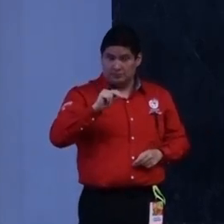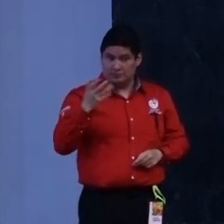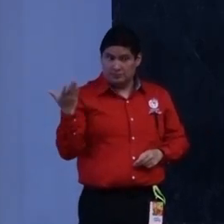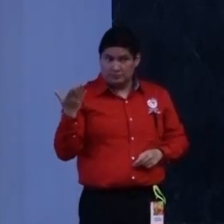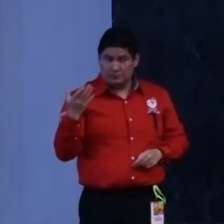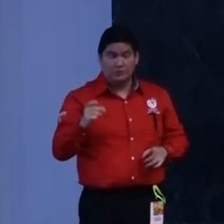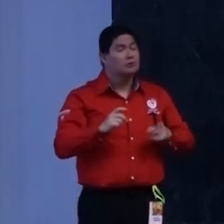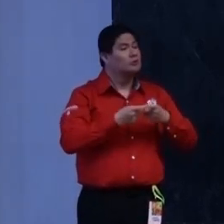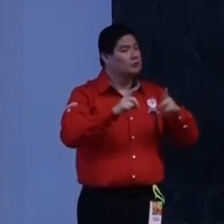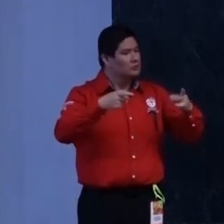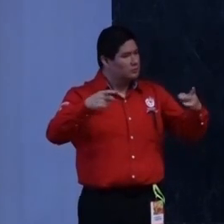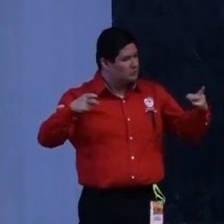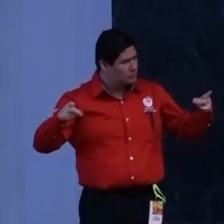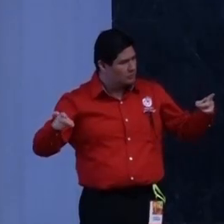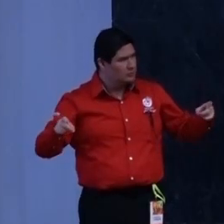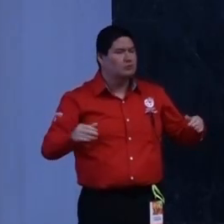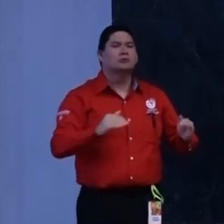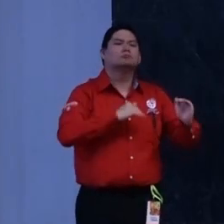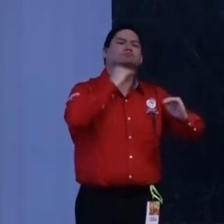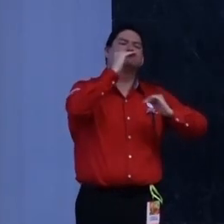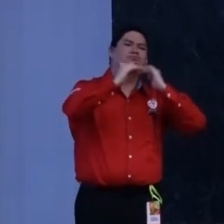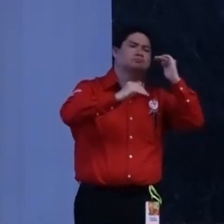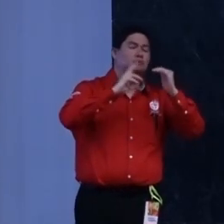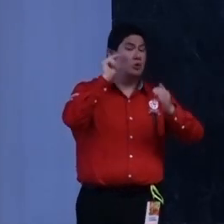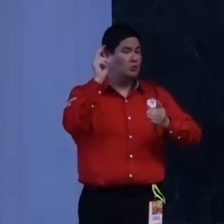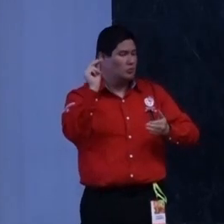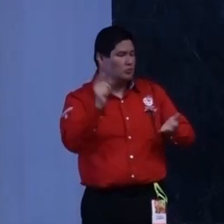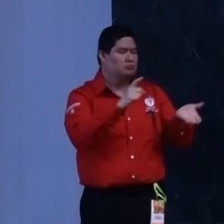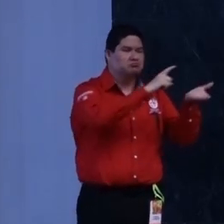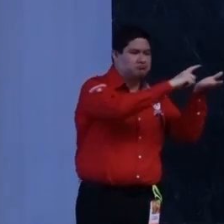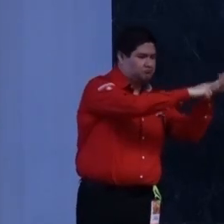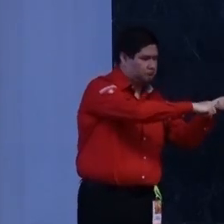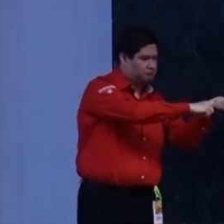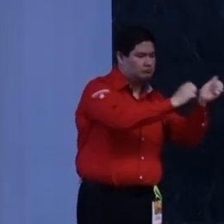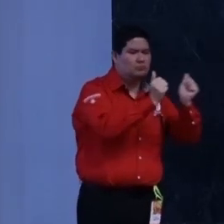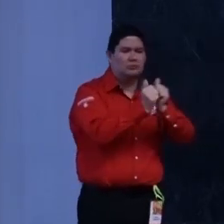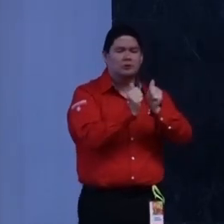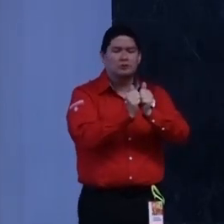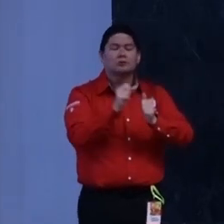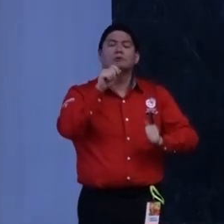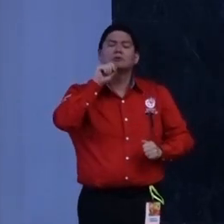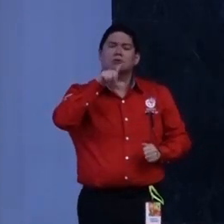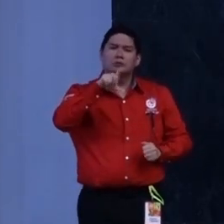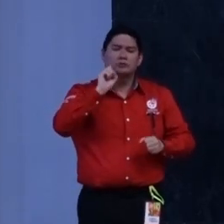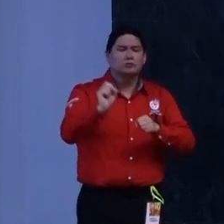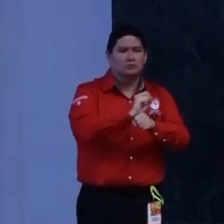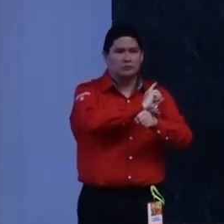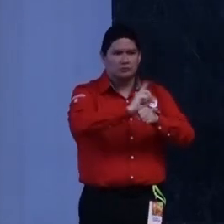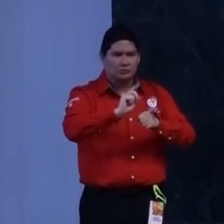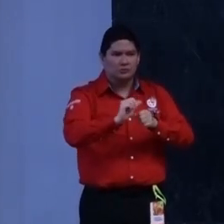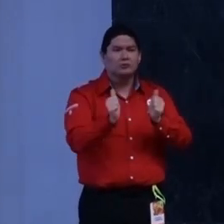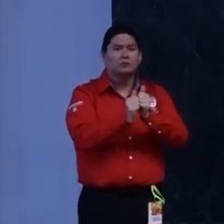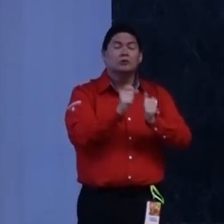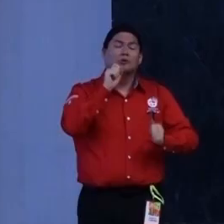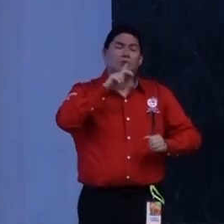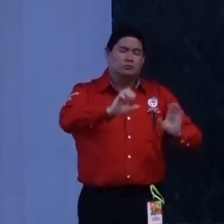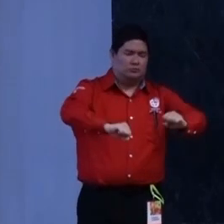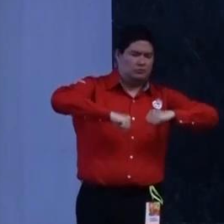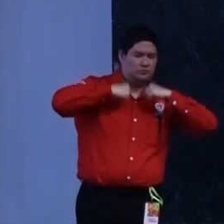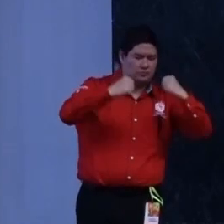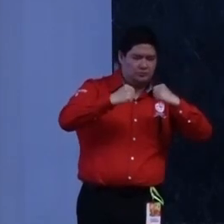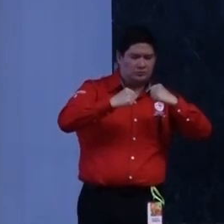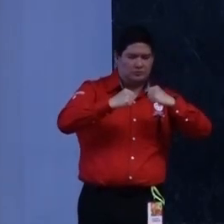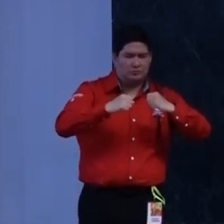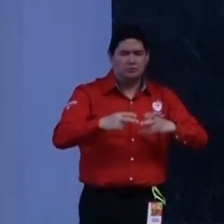se desarrolle plenamente o no sea incluida con la misma oportunidad o con la misma fuerza que